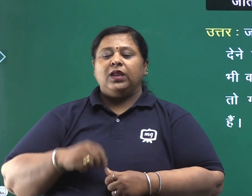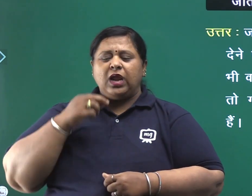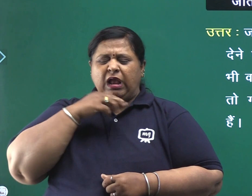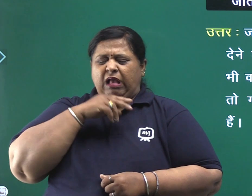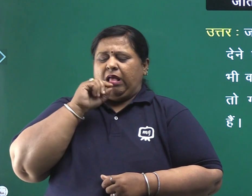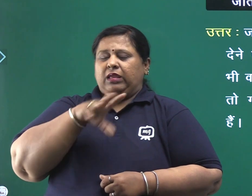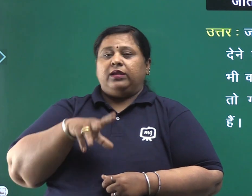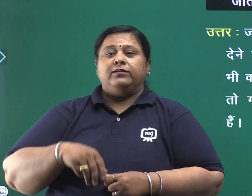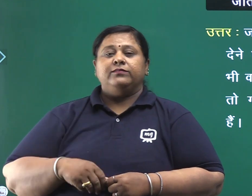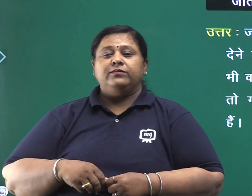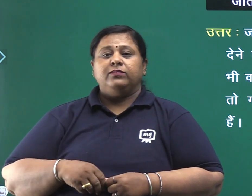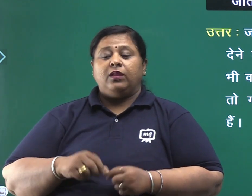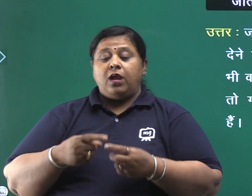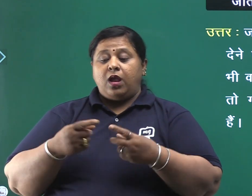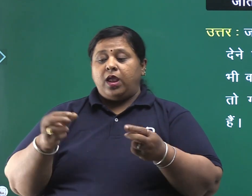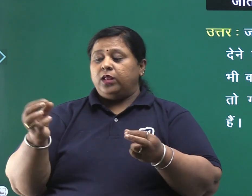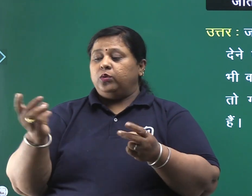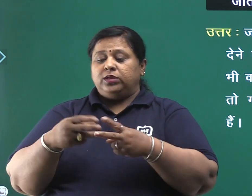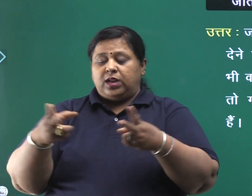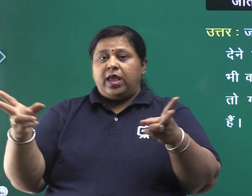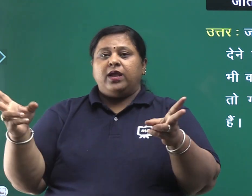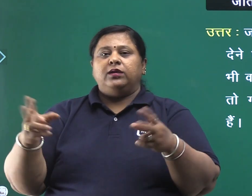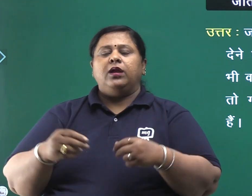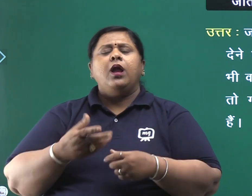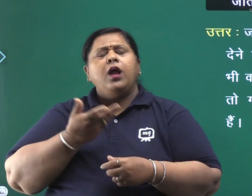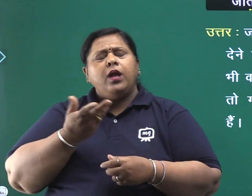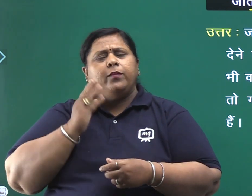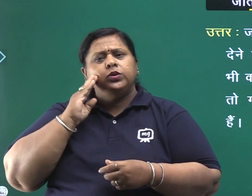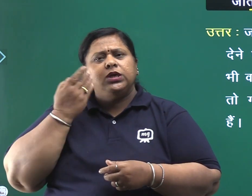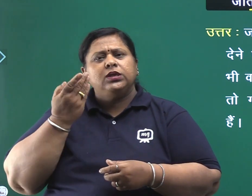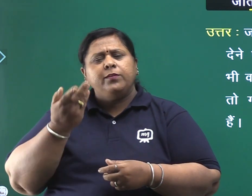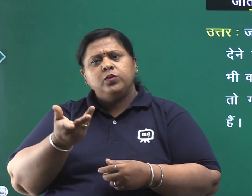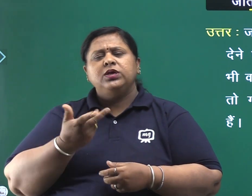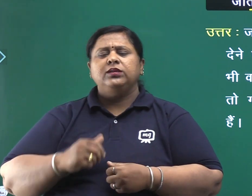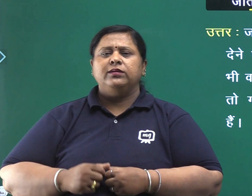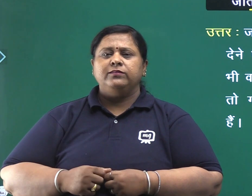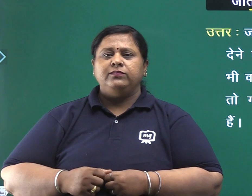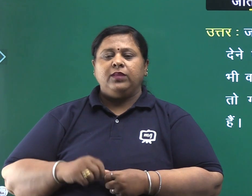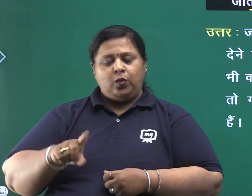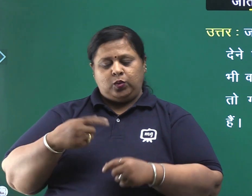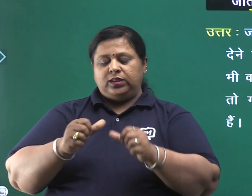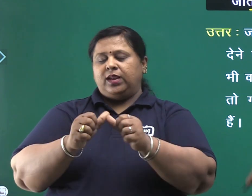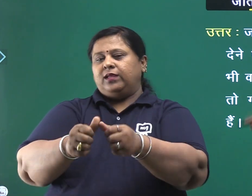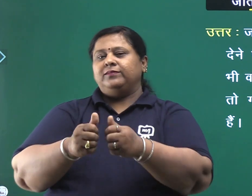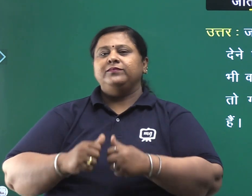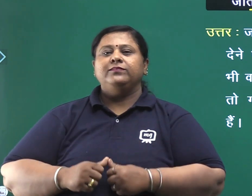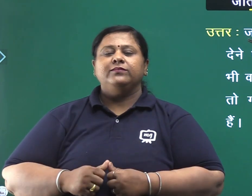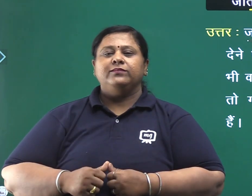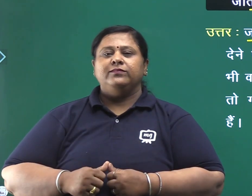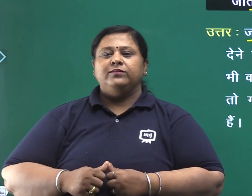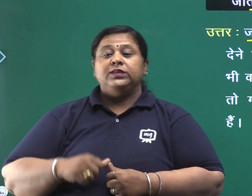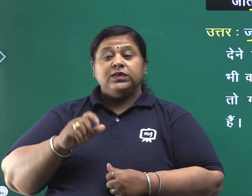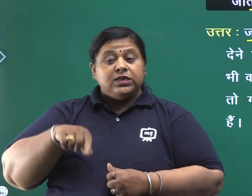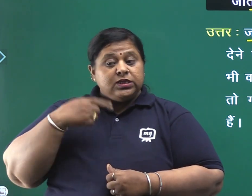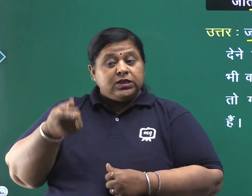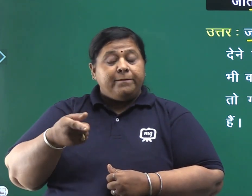गाली अनेक कब हो जाती है? उत्तर है